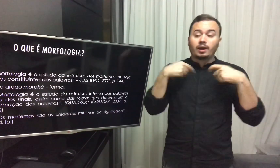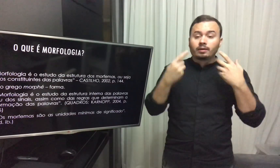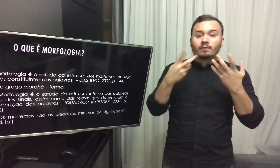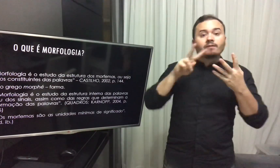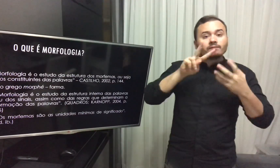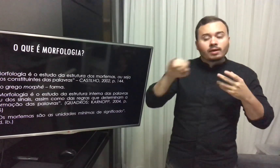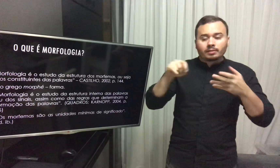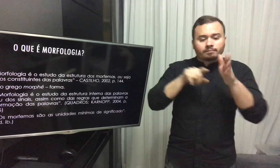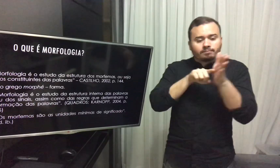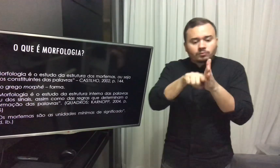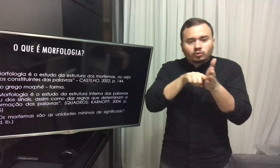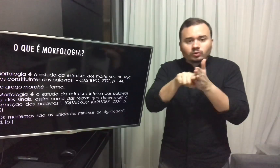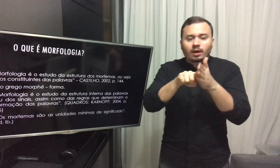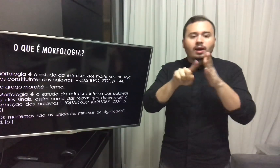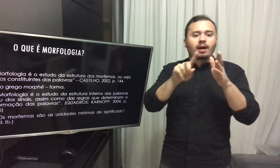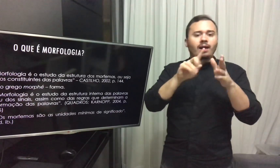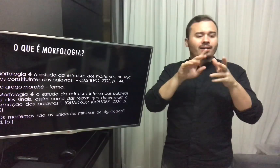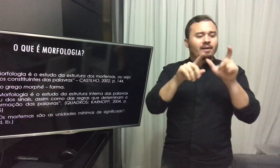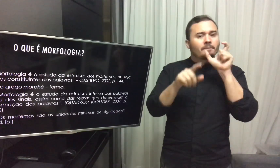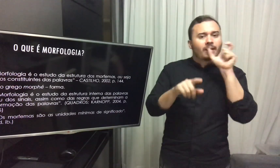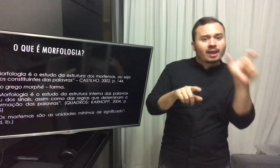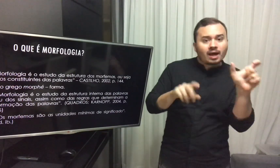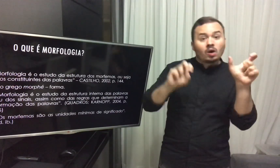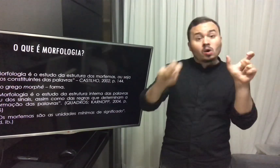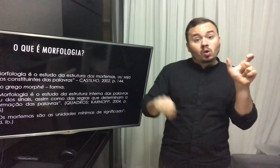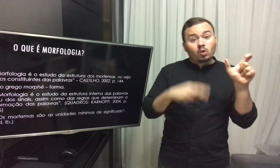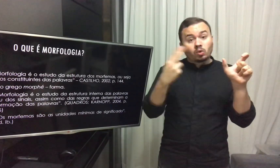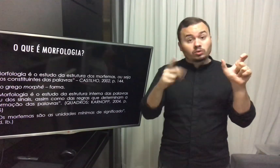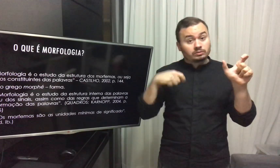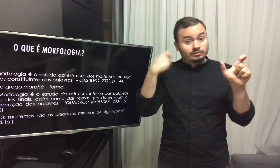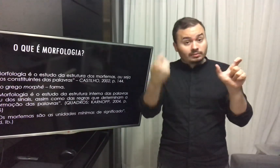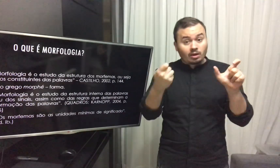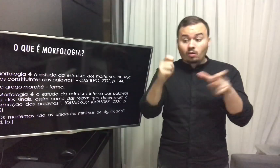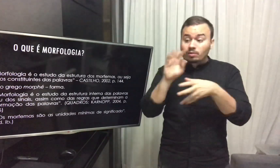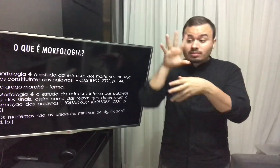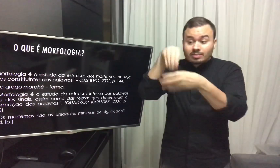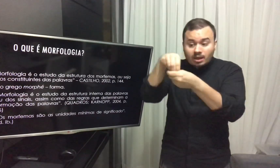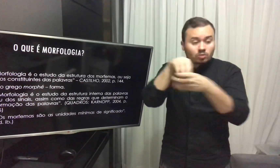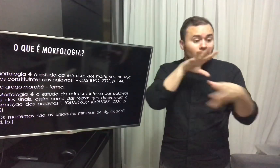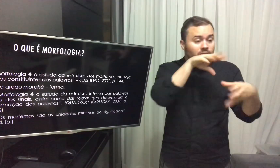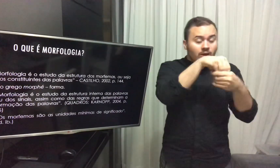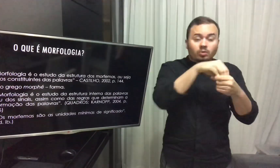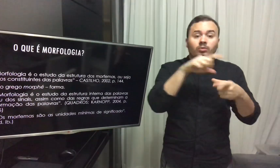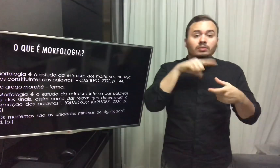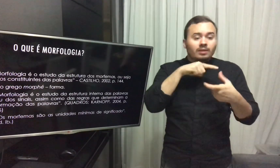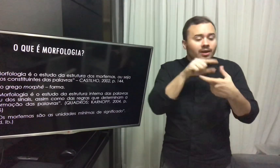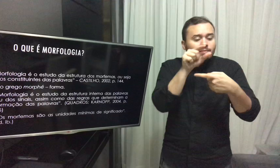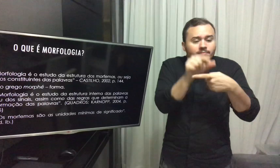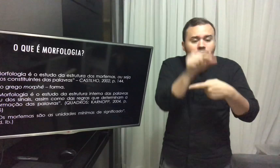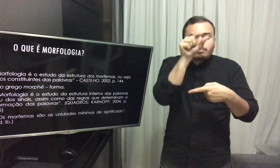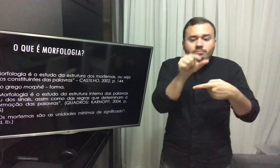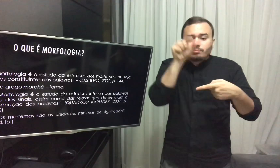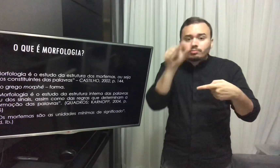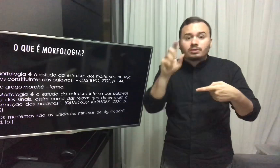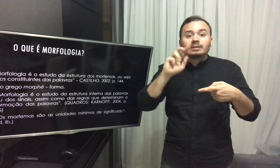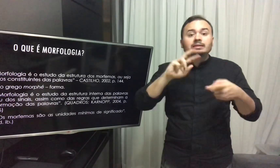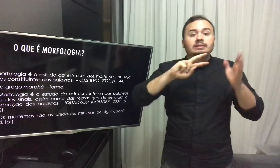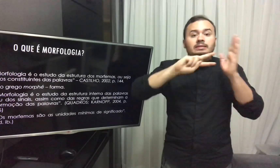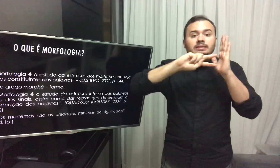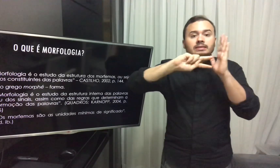Então, a morfologia, ela vai investigar como a palavra ou o sinal é constituído por pequenas